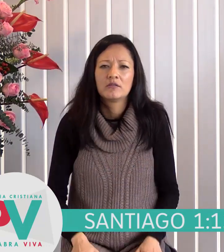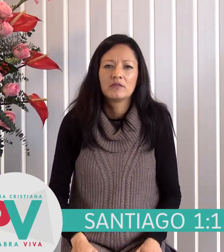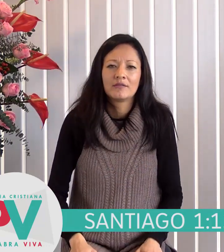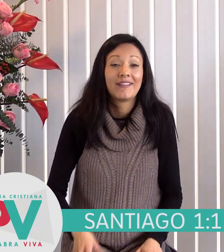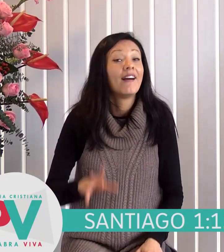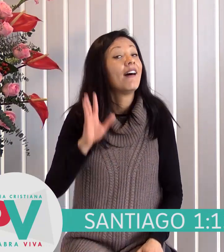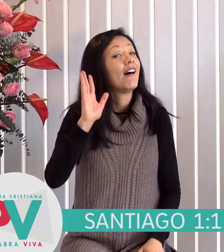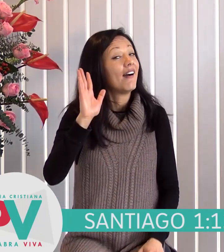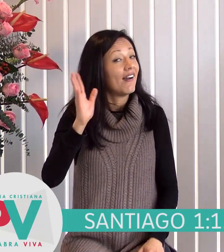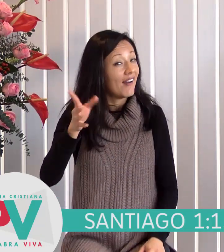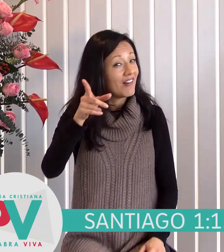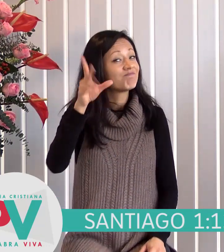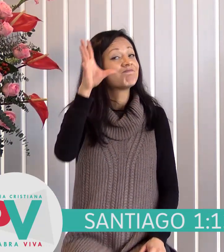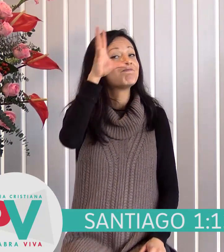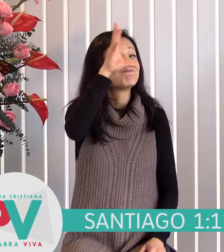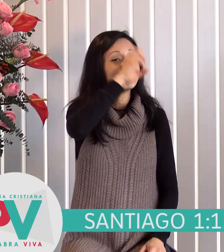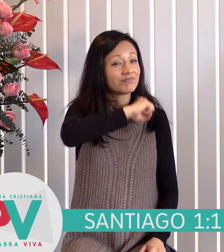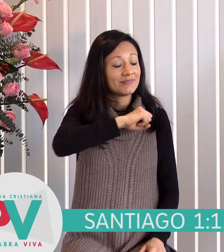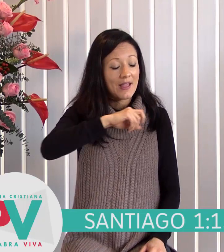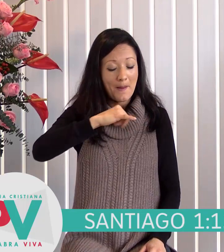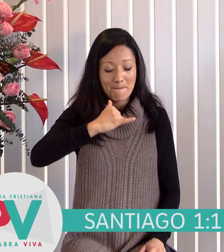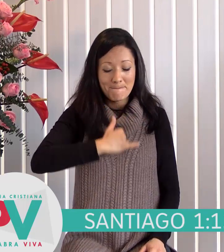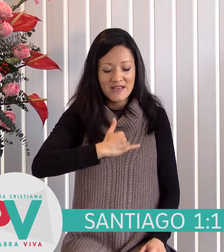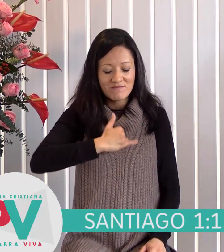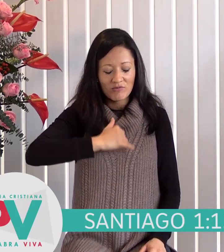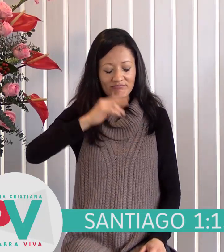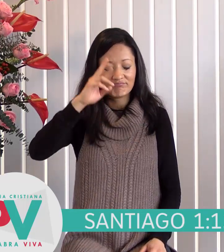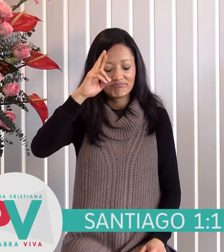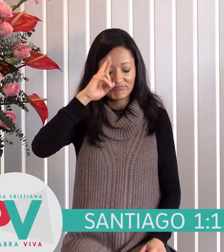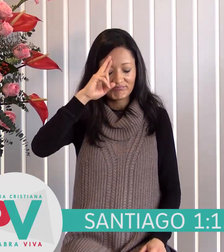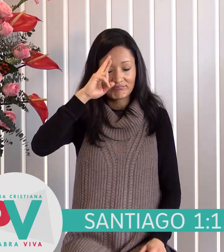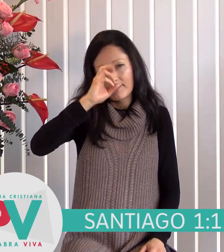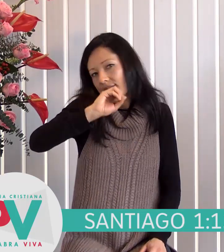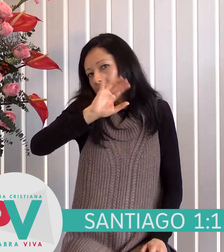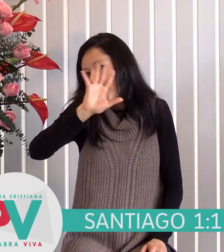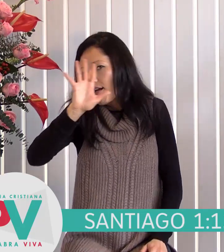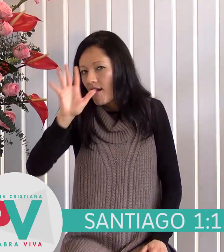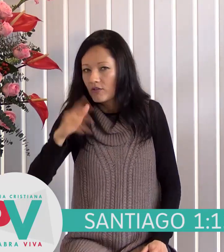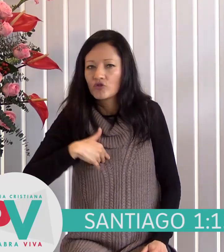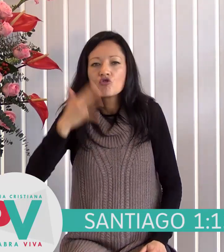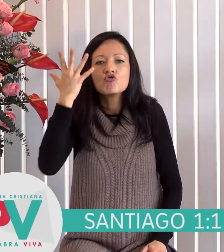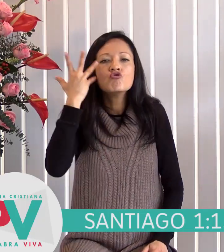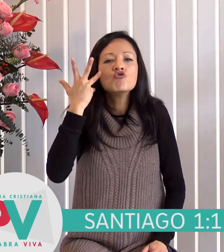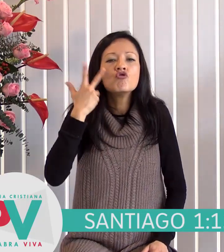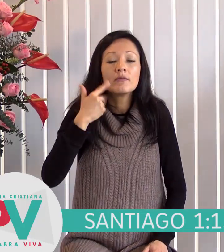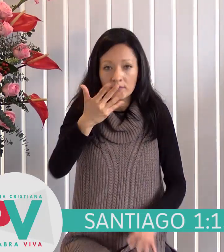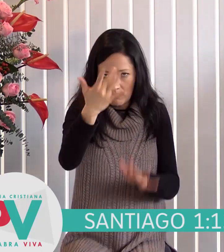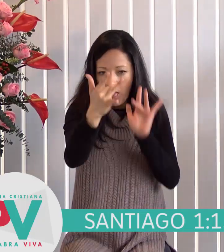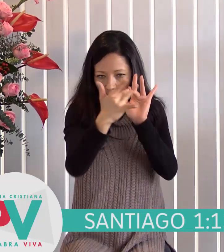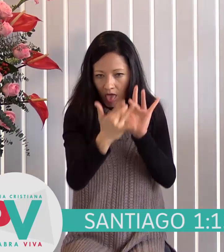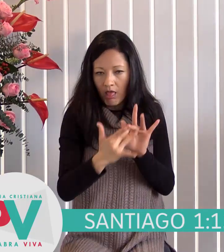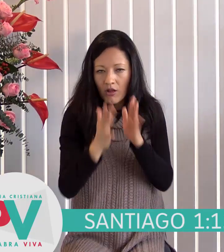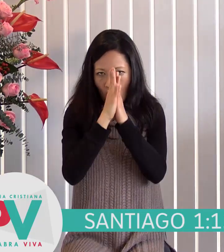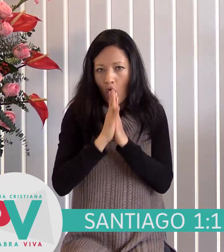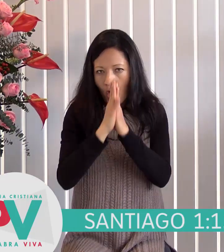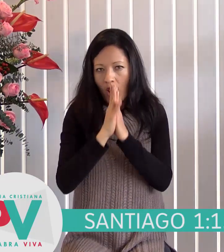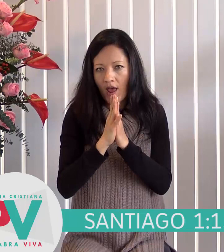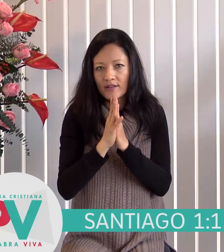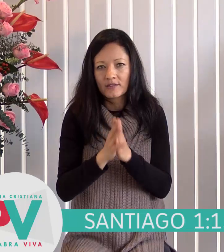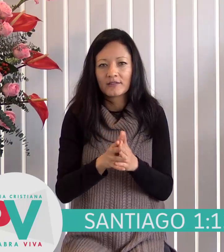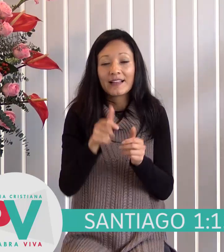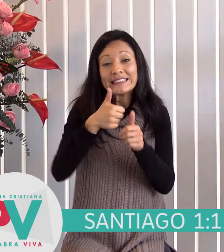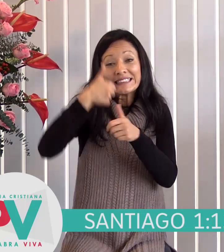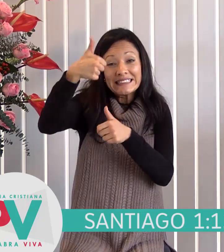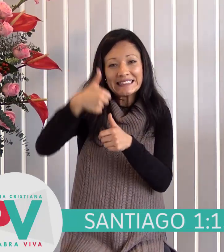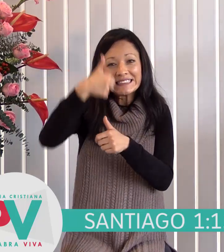Ay, se da cuenta que él mismo reconoce, claro, viejo, todas las mañanas, conéctese y escuche la oración, aunque le dé un like,